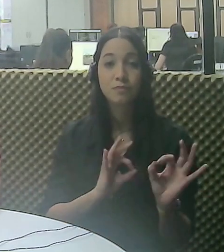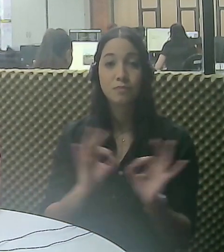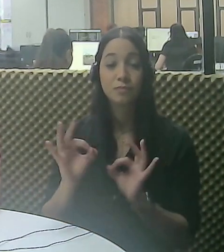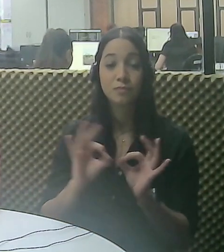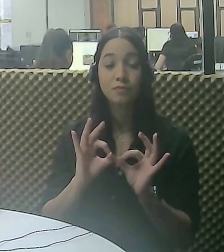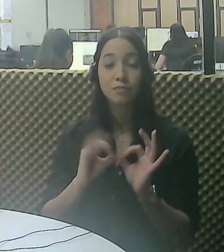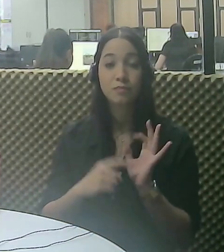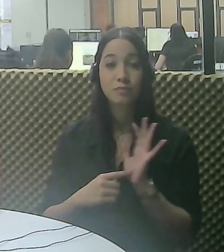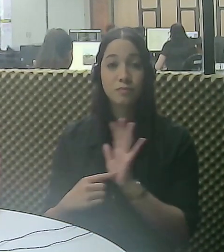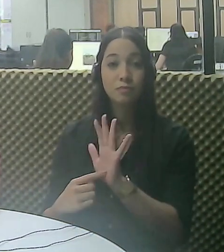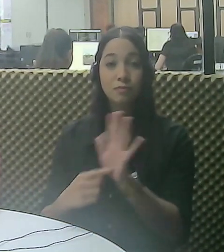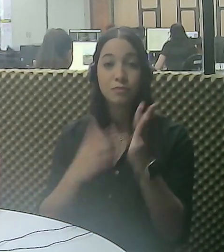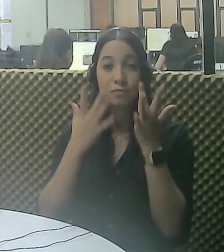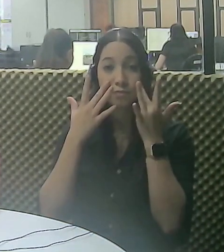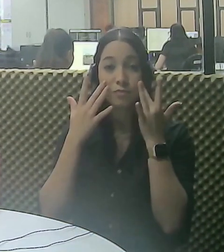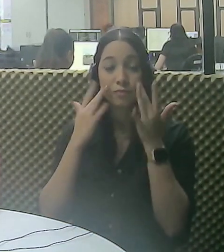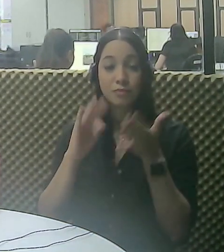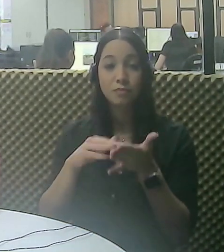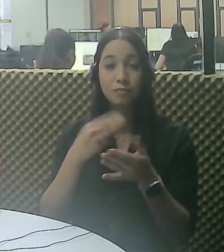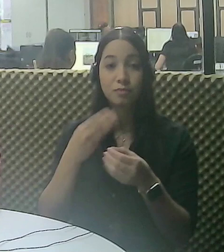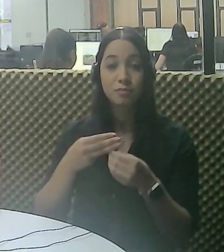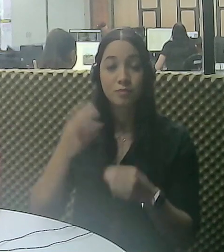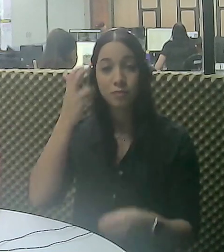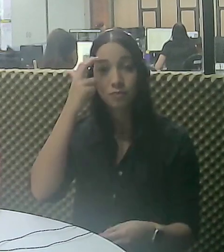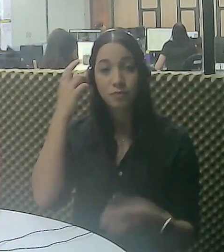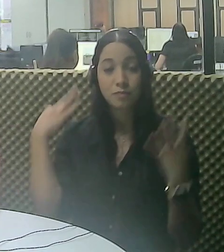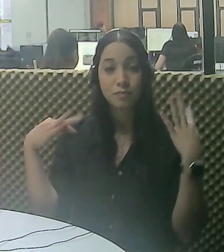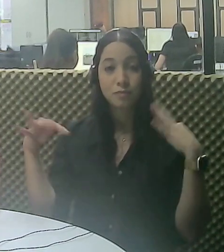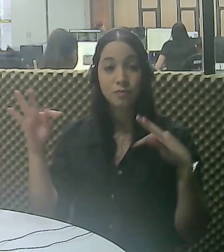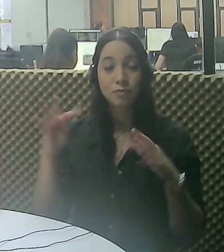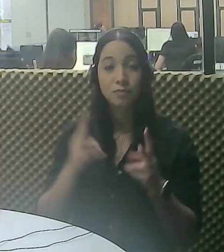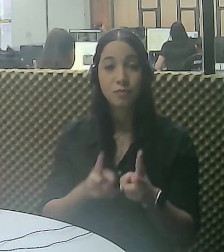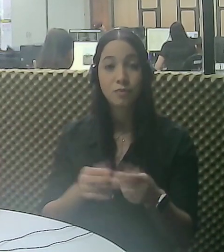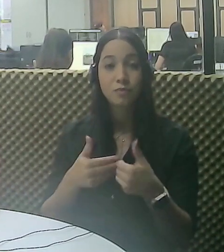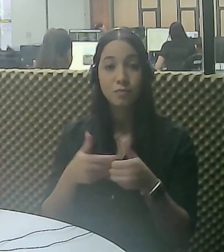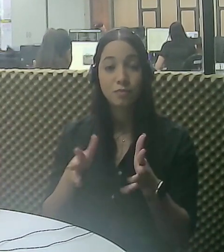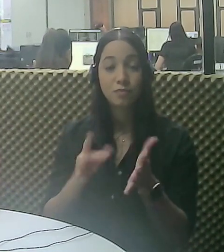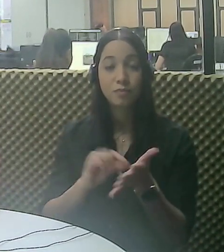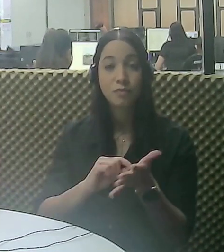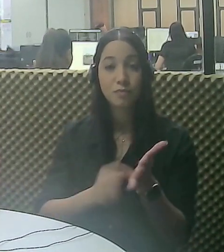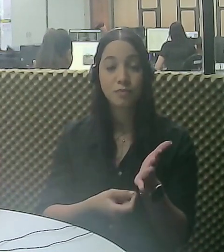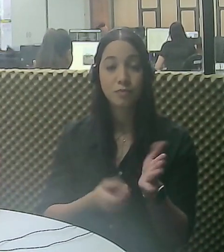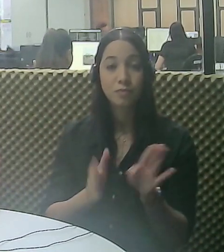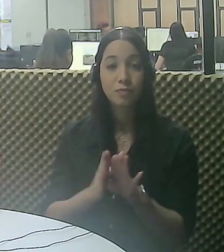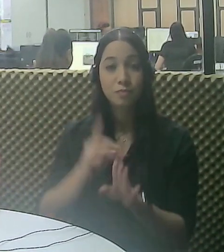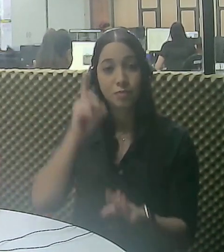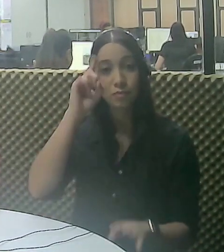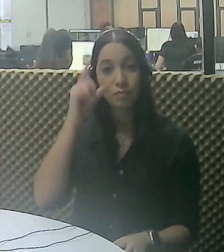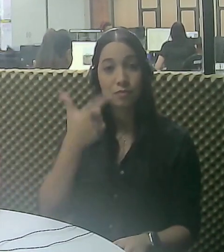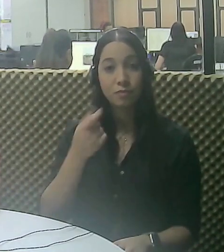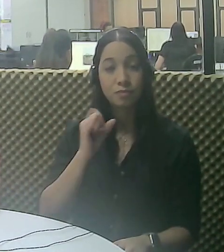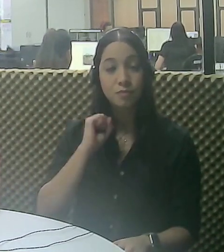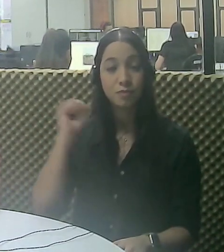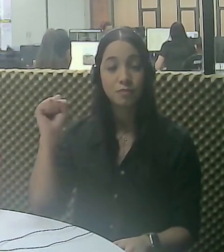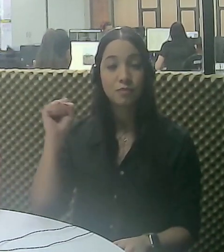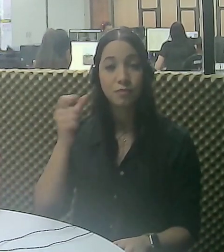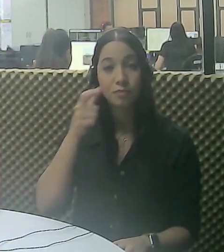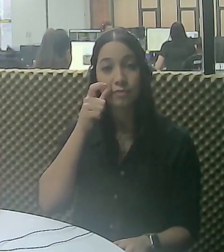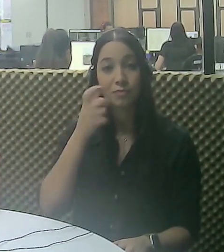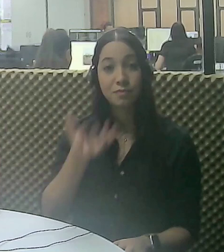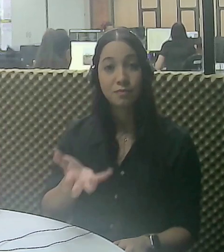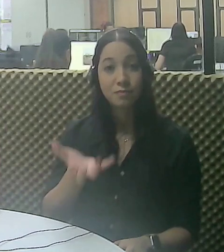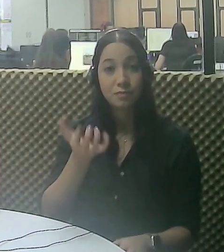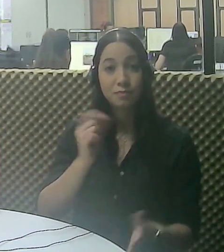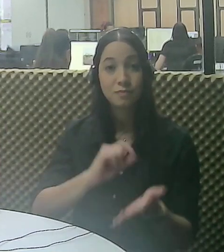de Sena, promovido pela Secretaria Municipal de Cultura e Turismo, segue com inscrições abertas até o dia 20 de abril. Os